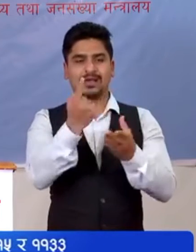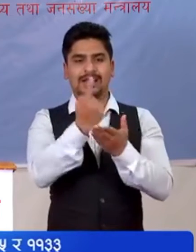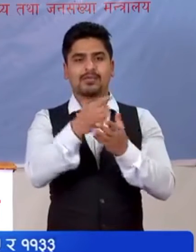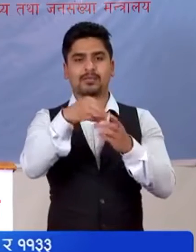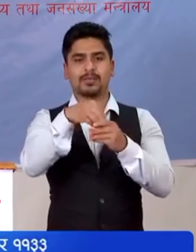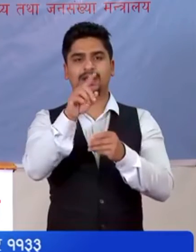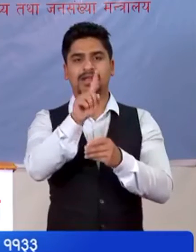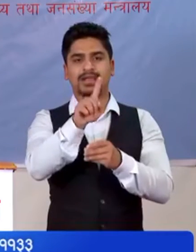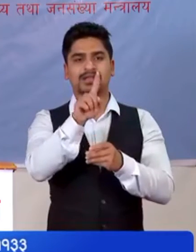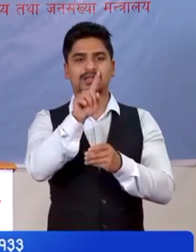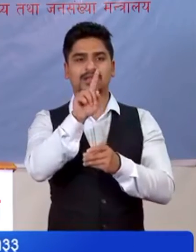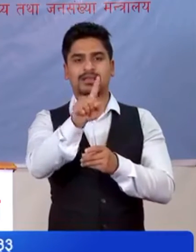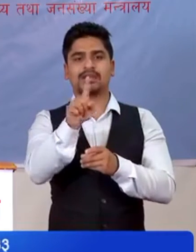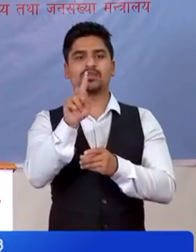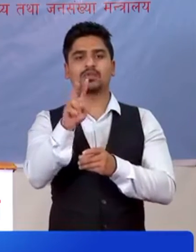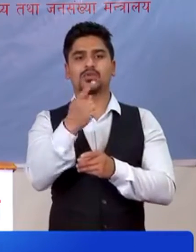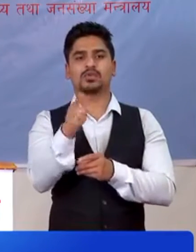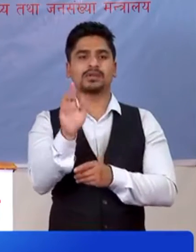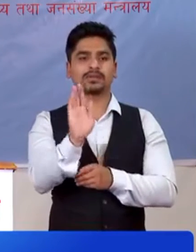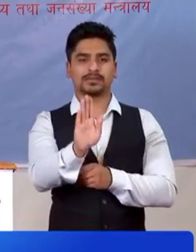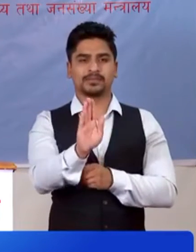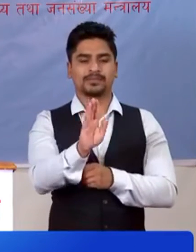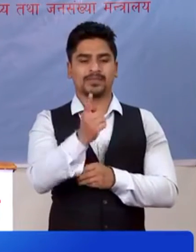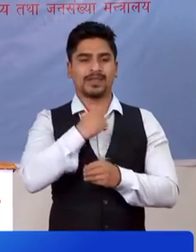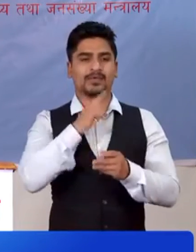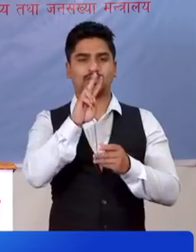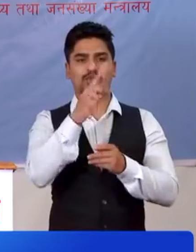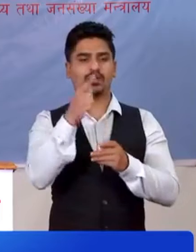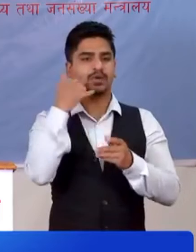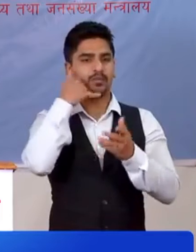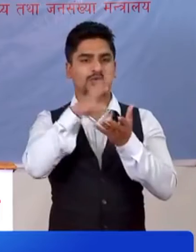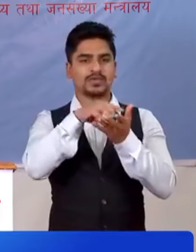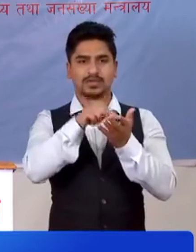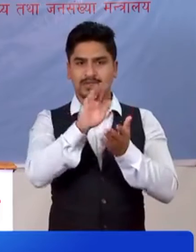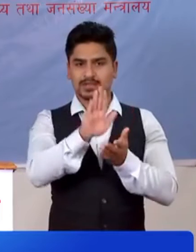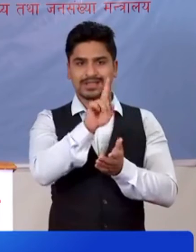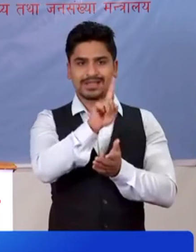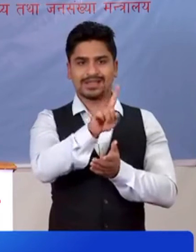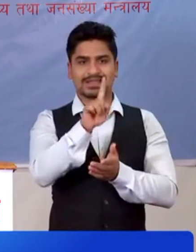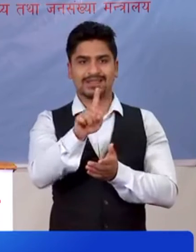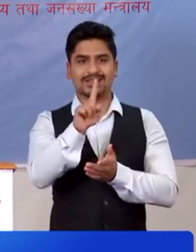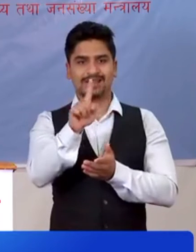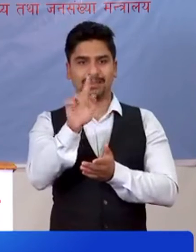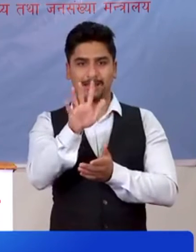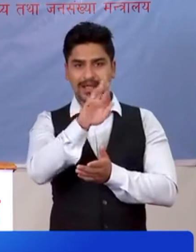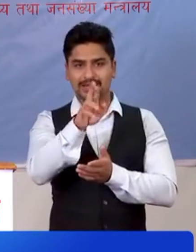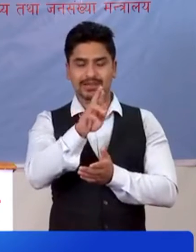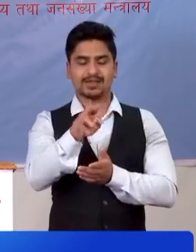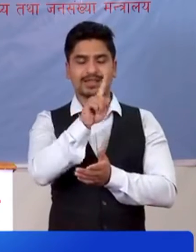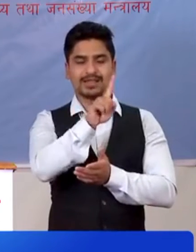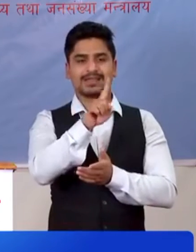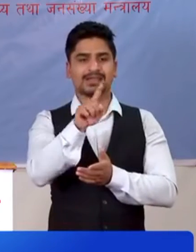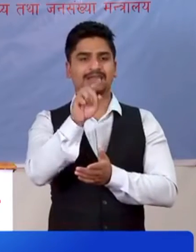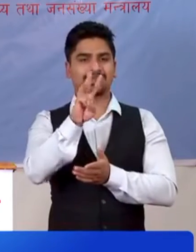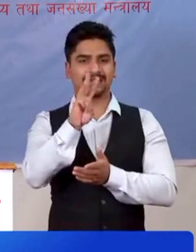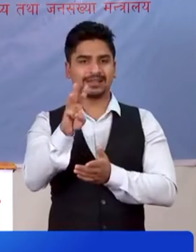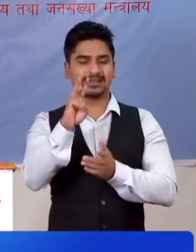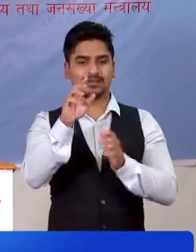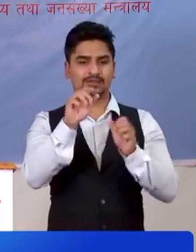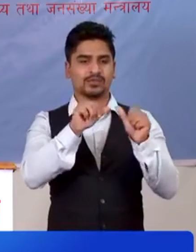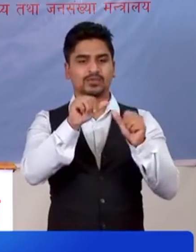बाहिर 112 वटा छ। हाम्रो 2 वटा कल सेन्टर छ, 11:15 र 11:33, जसमा गत 24